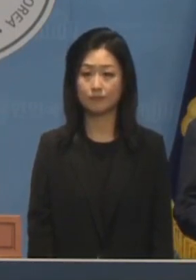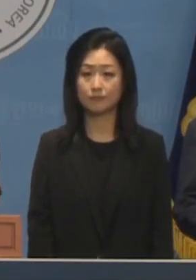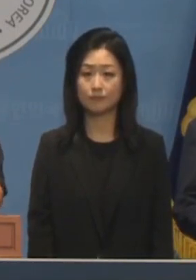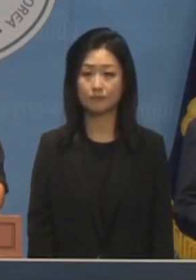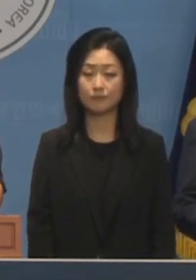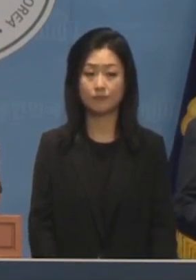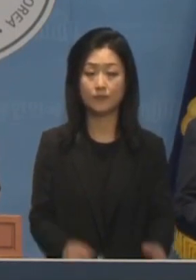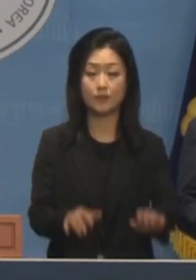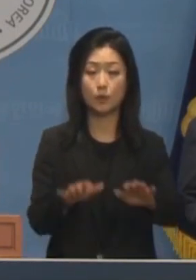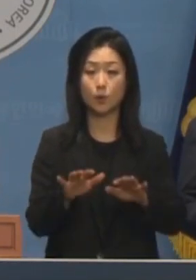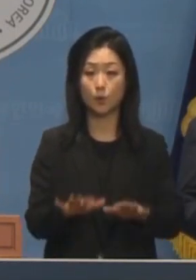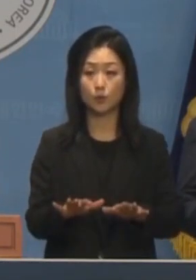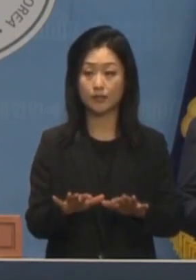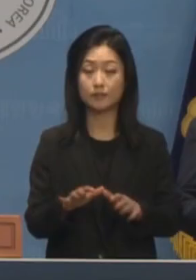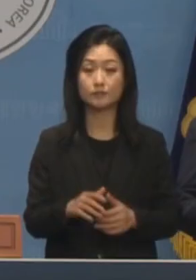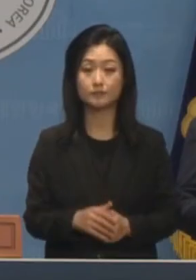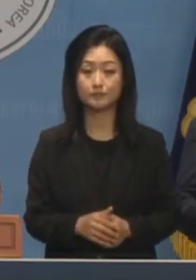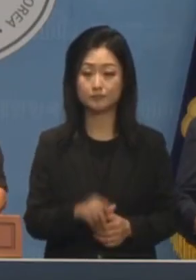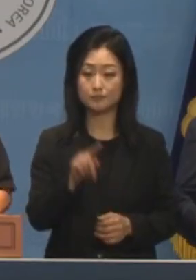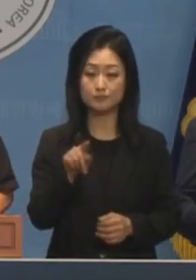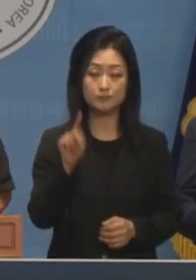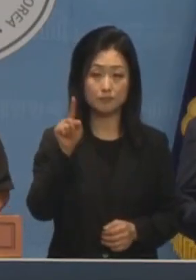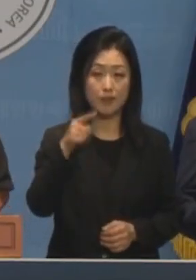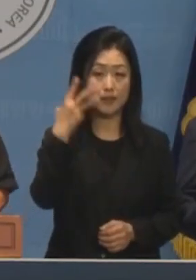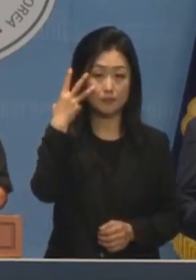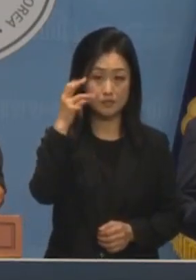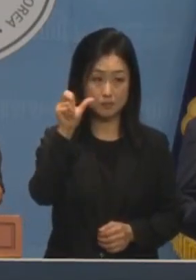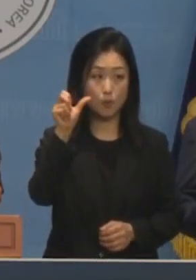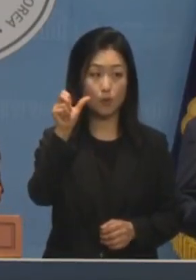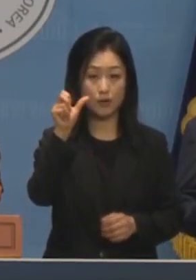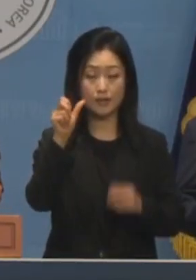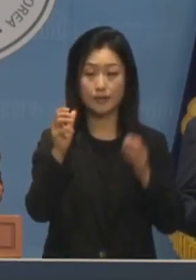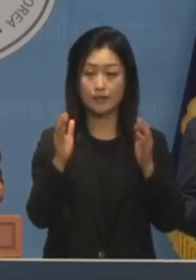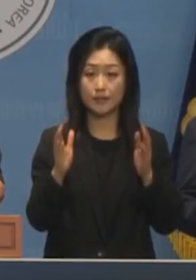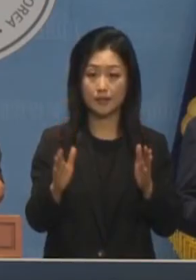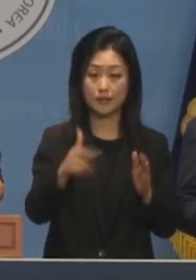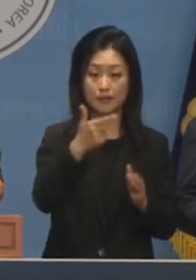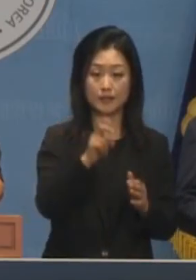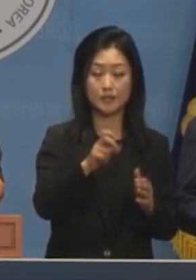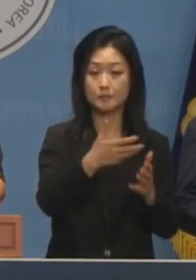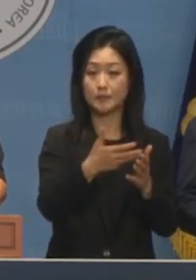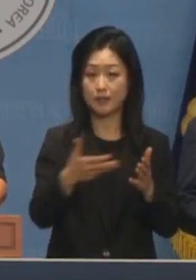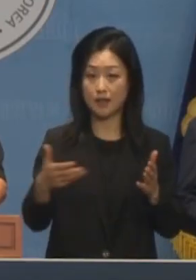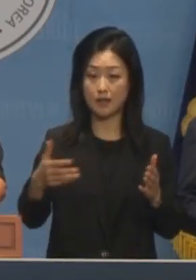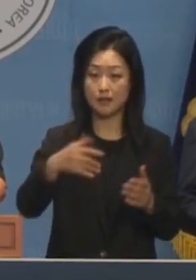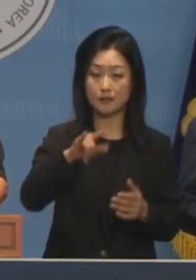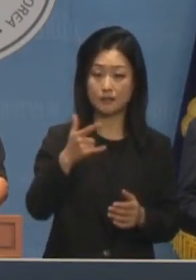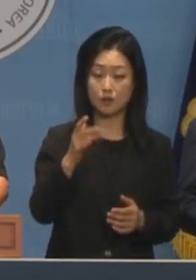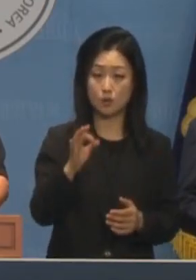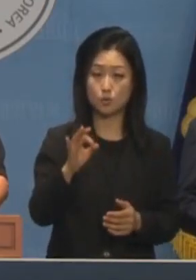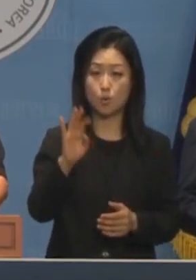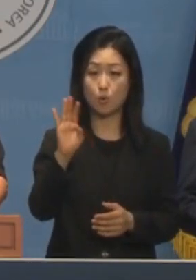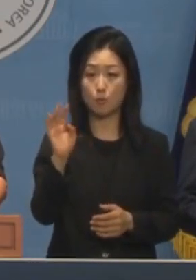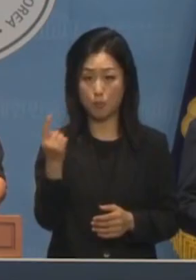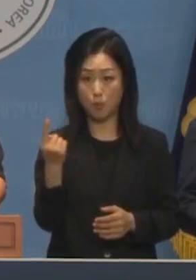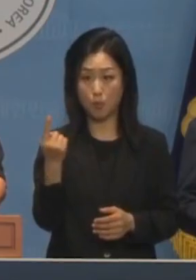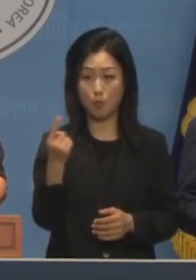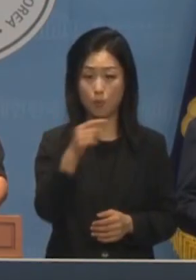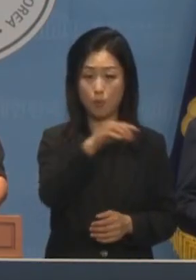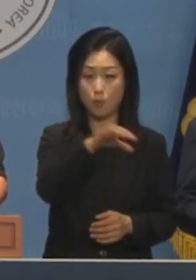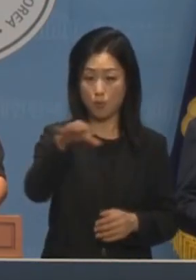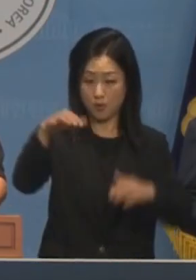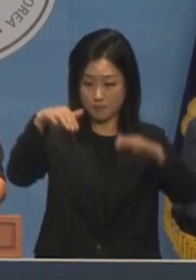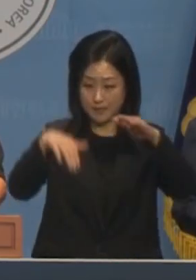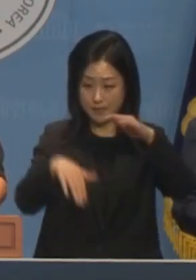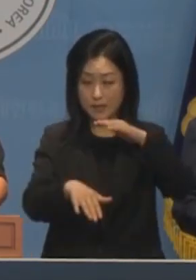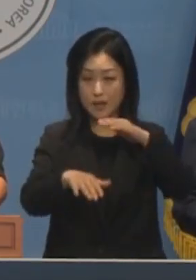예, 오늘로 135일째 금강 세정보 한두리대교